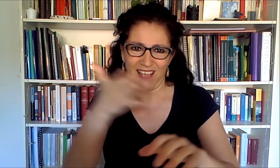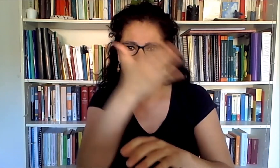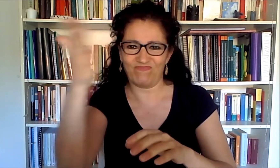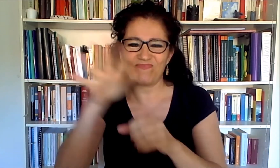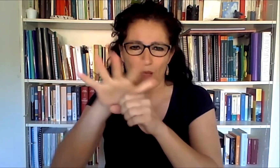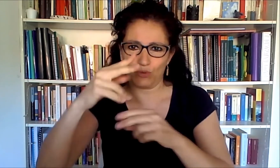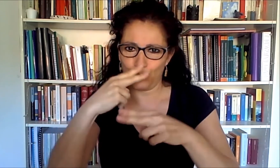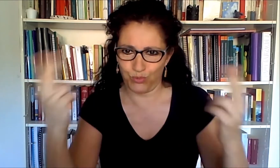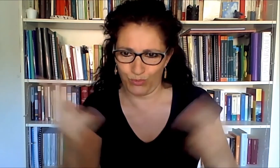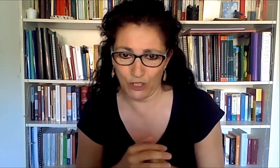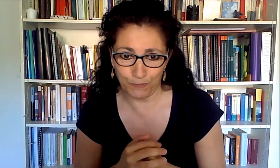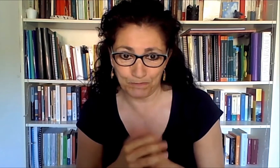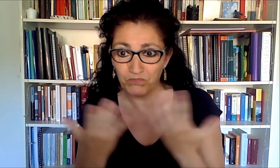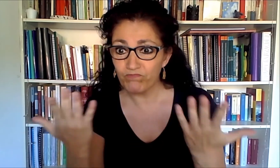En contraste con todo lo anterior,